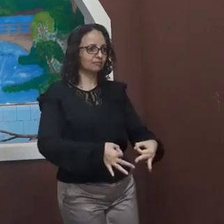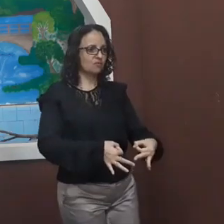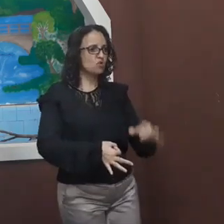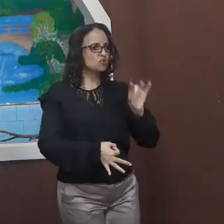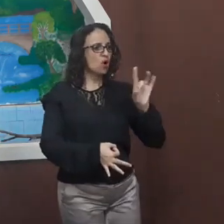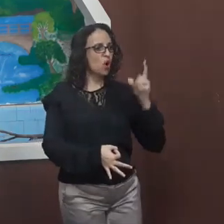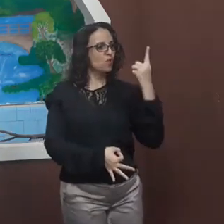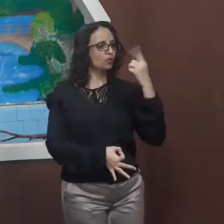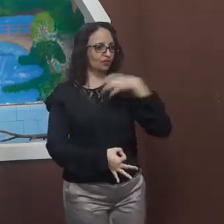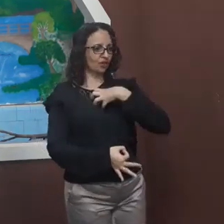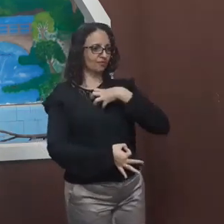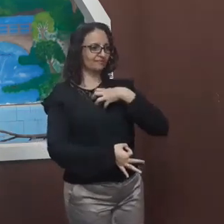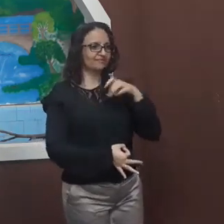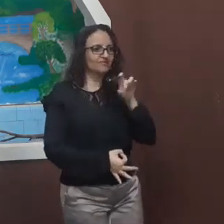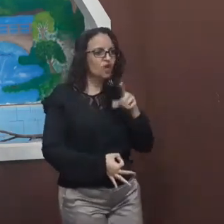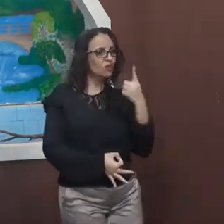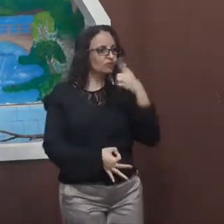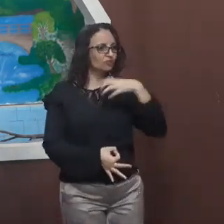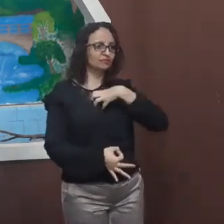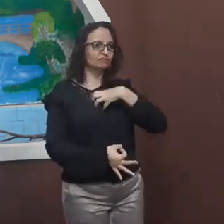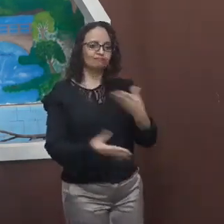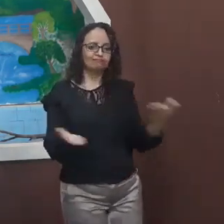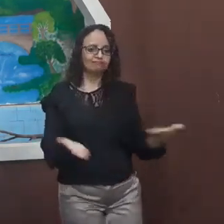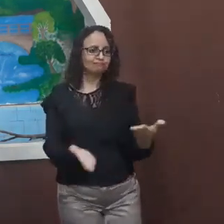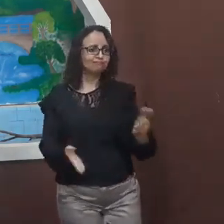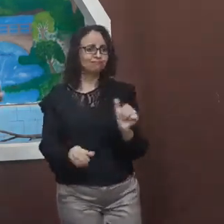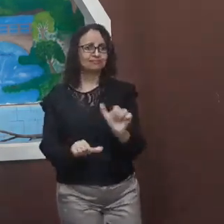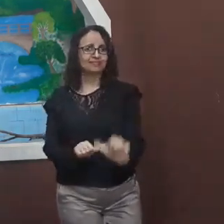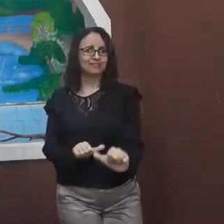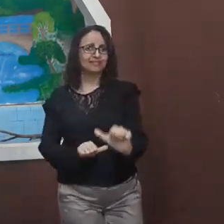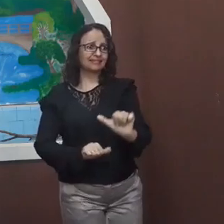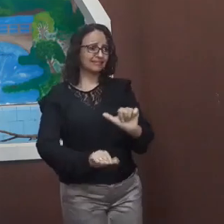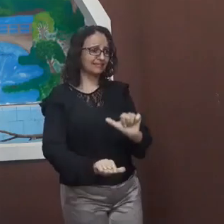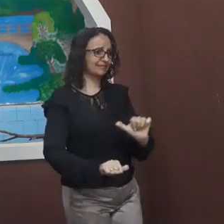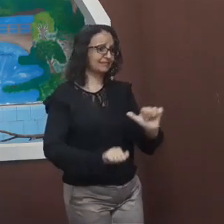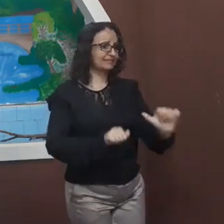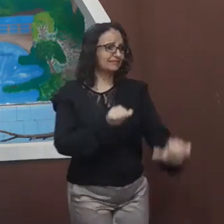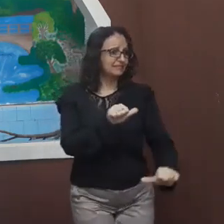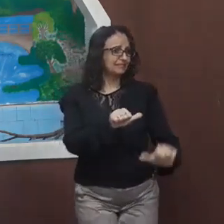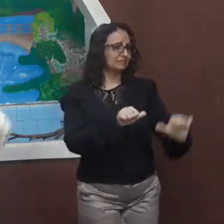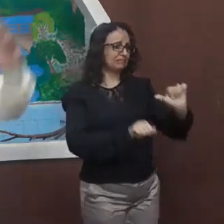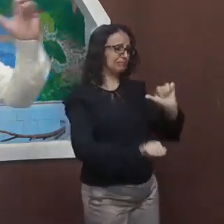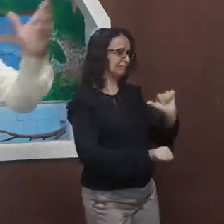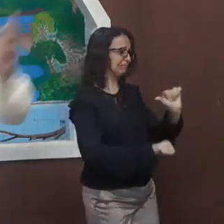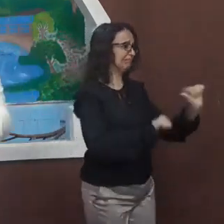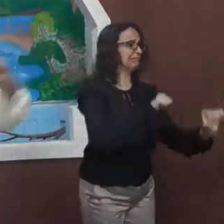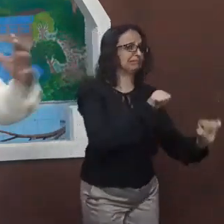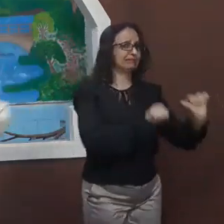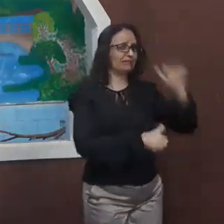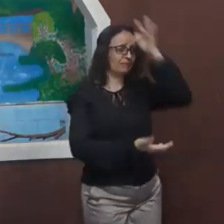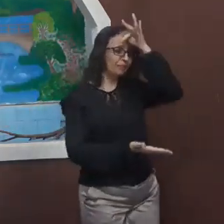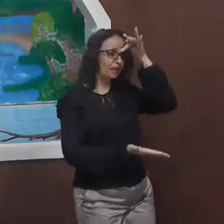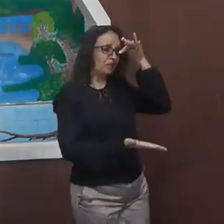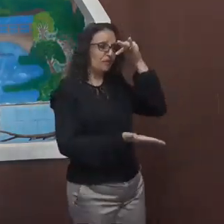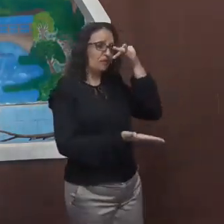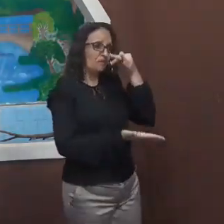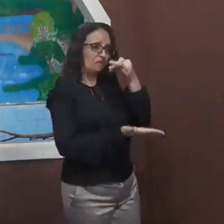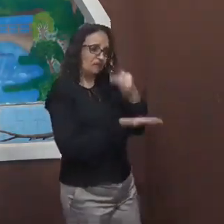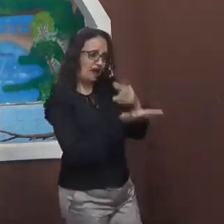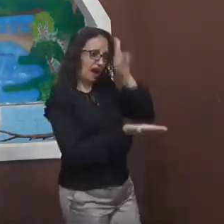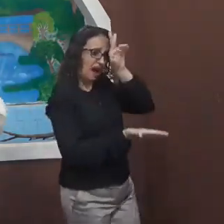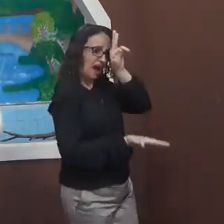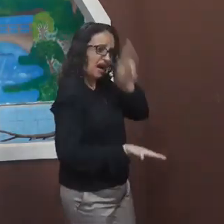de que fizesse tais coisas, iria com Deus. Depois da modernidade, tinha uma certeza, a fé e a razão se juntou e